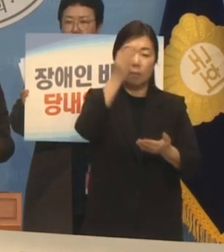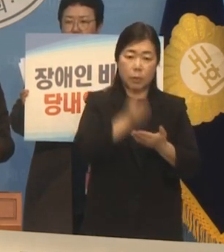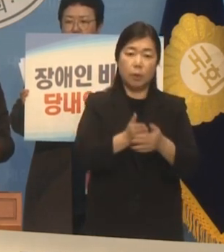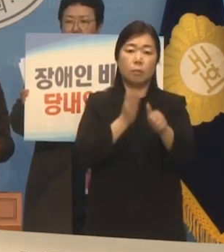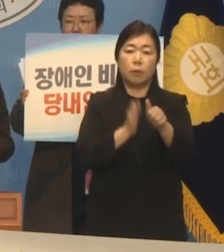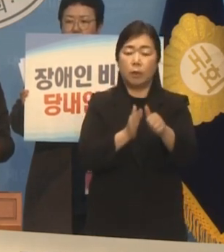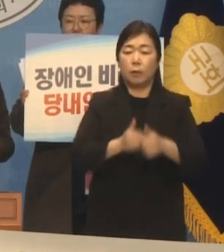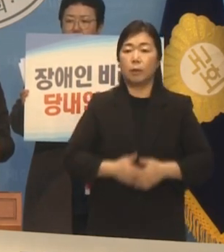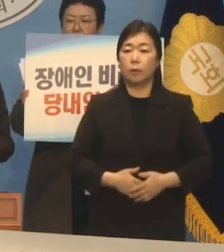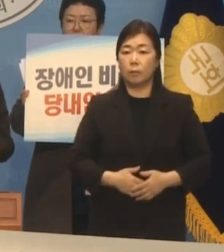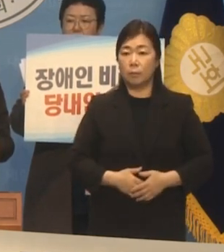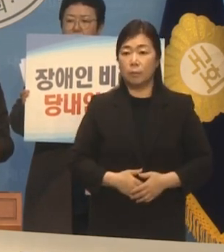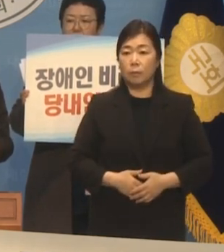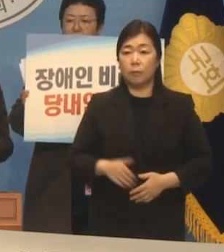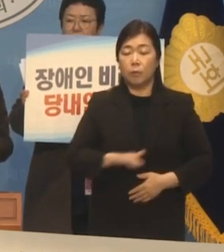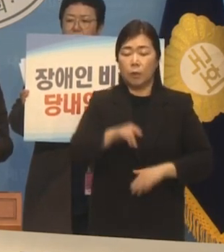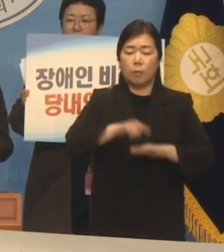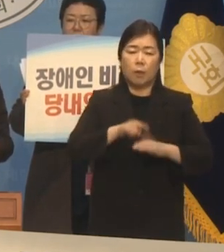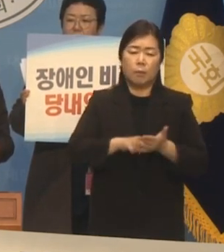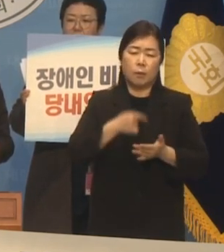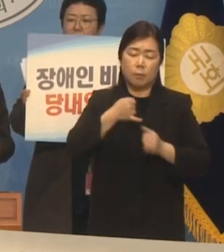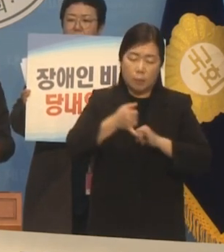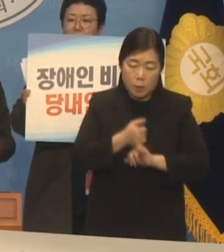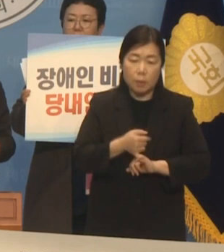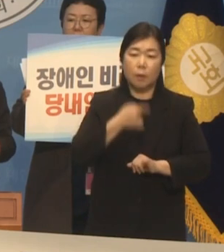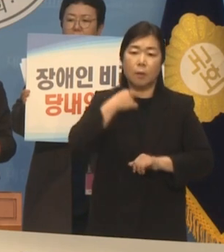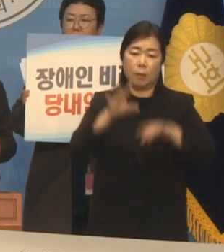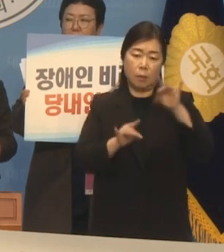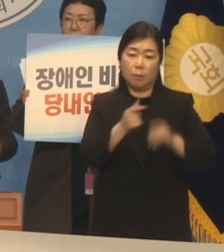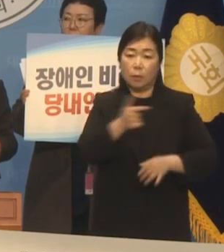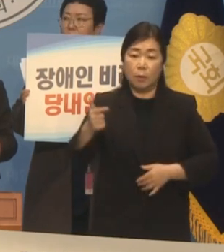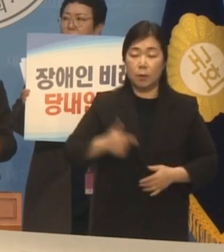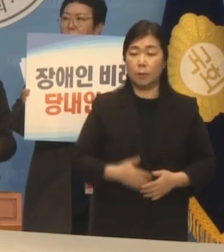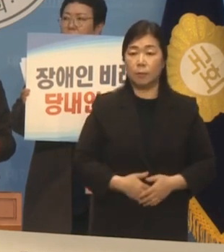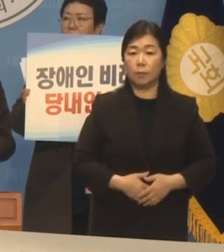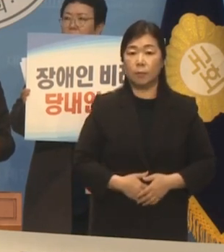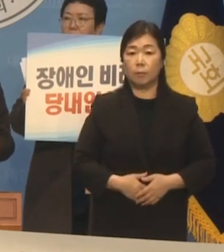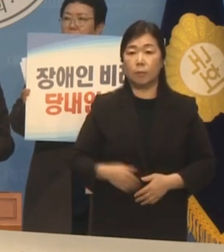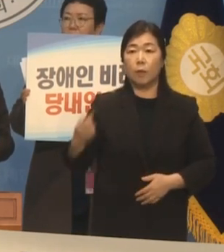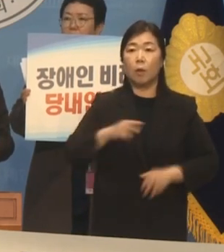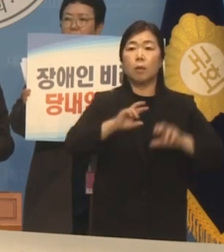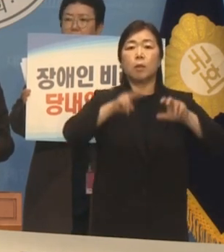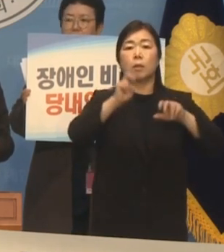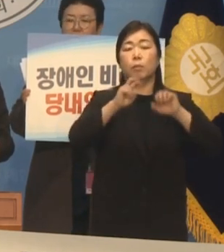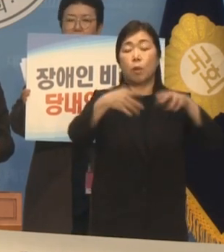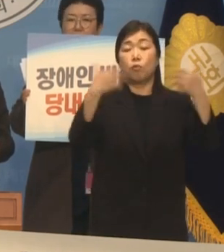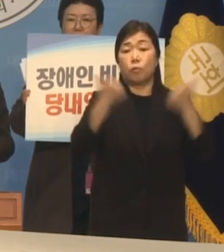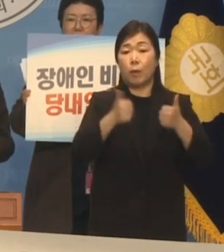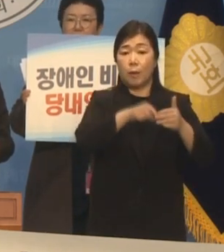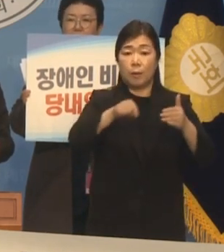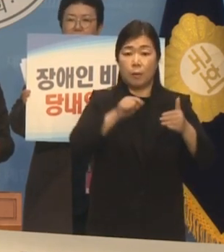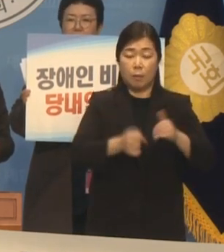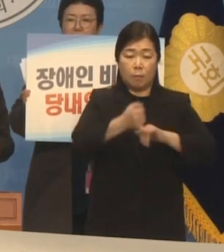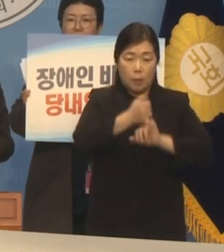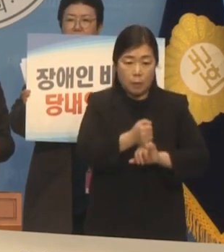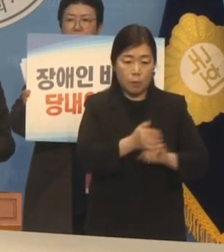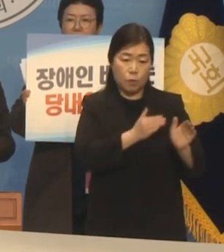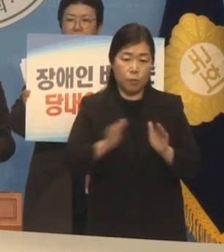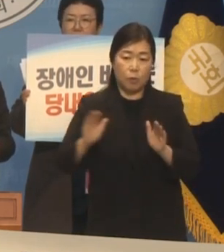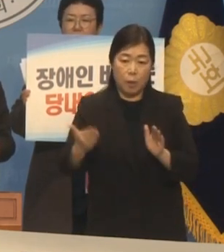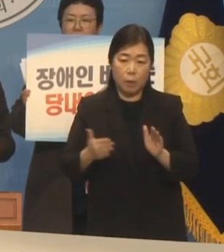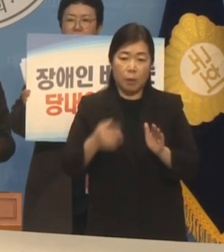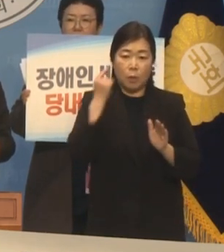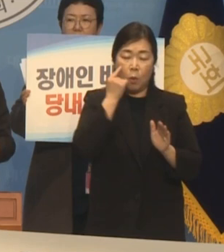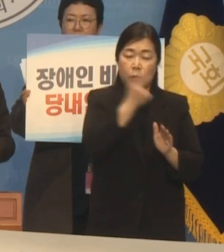범하지 않기를 바라는 마음 간절하다 나아가 22대 국회에서는 반드시 준비되고